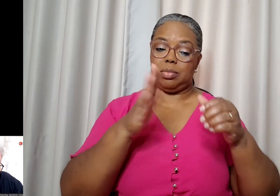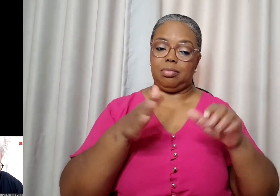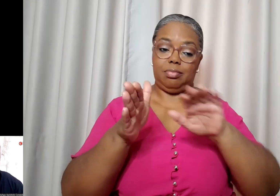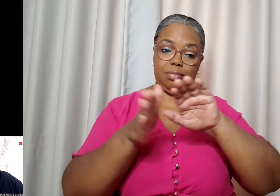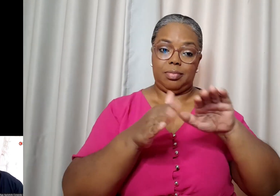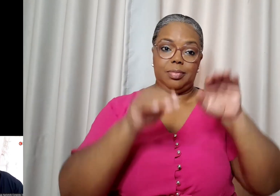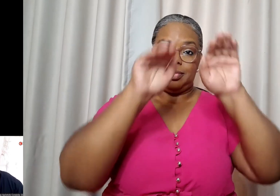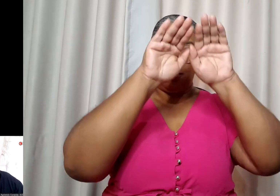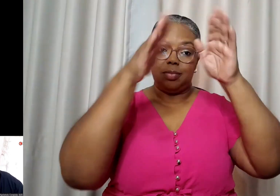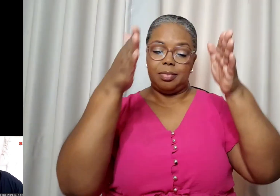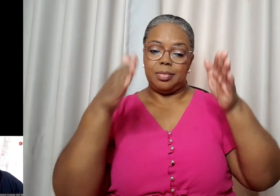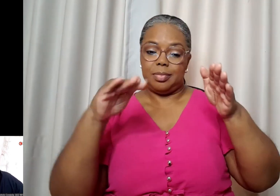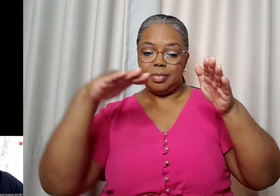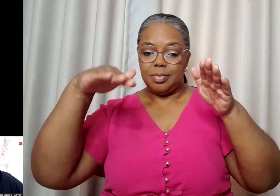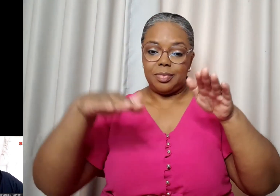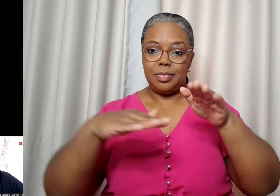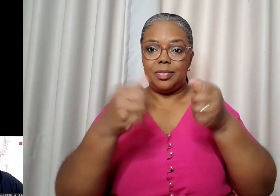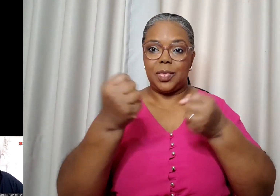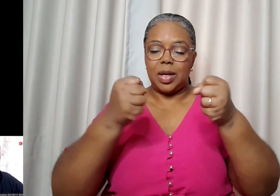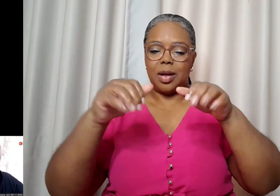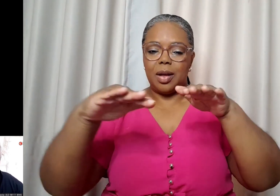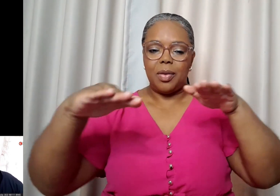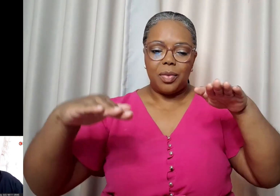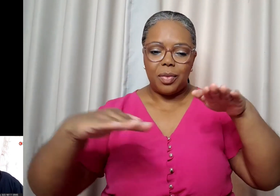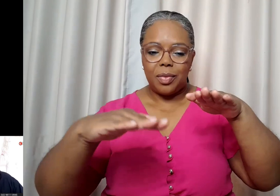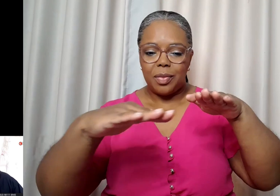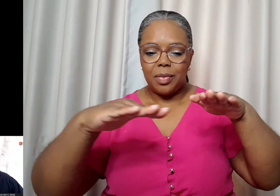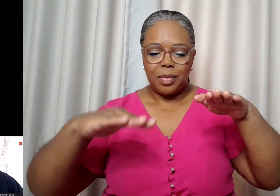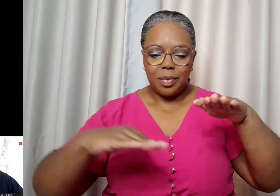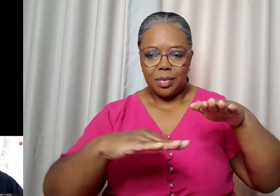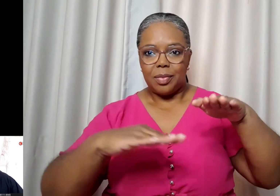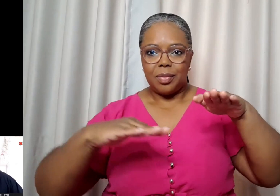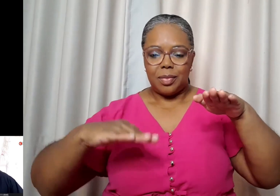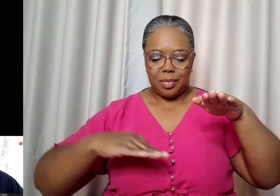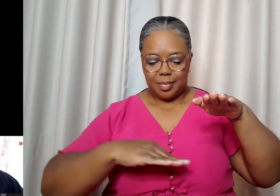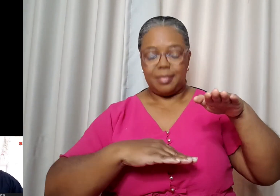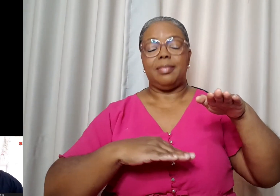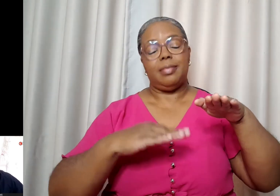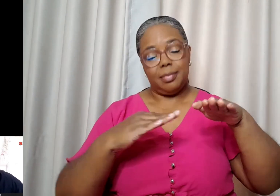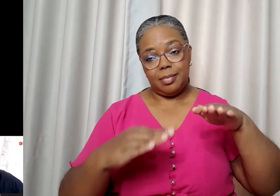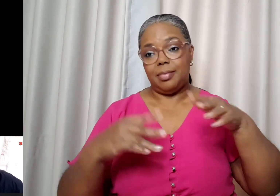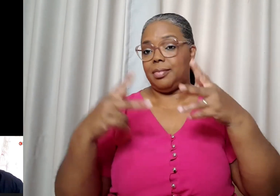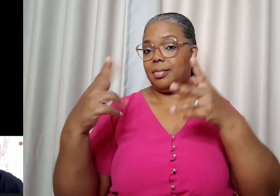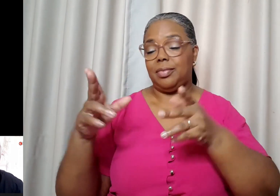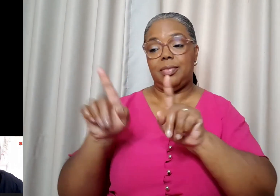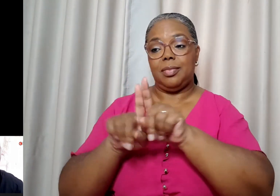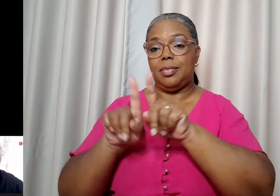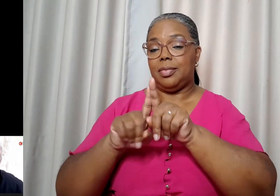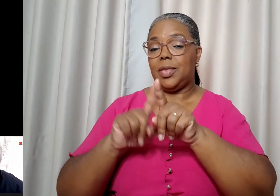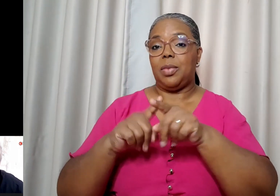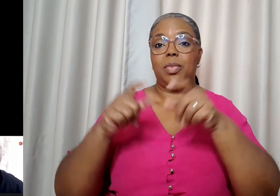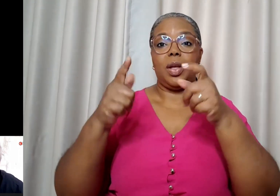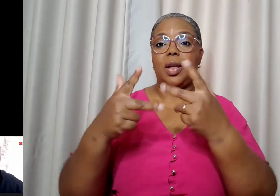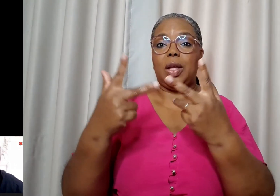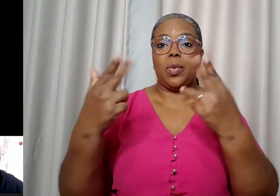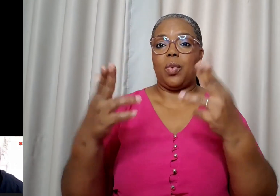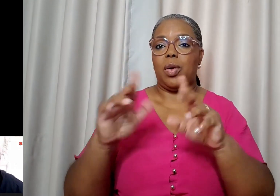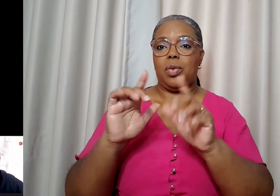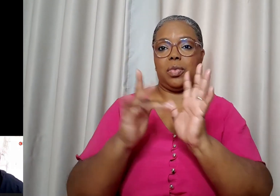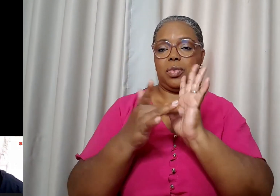Era ali que eles deixavam estacionadas as suas mulas e burros. É onde descansavam as mulas e os